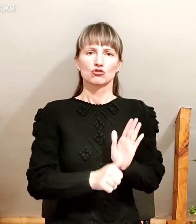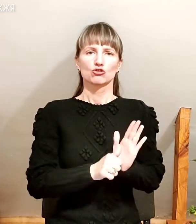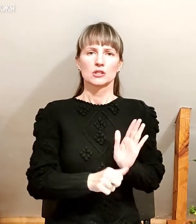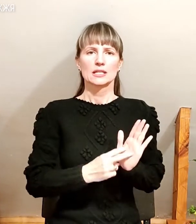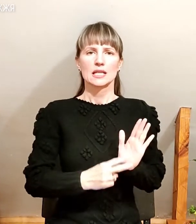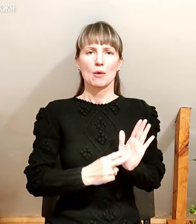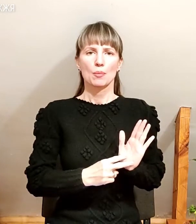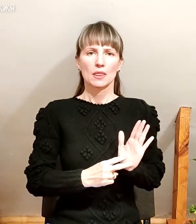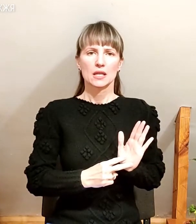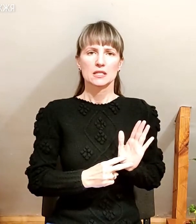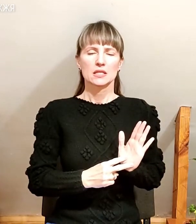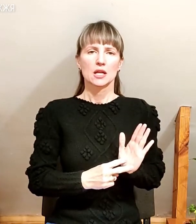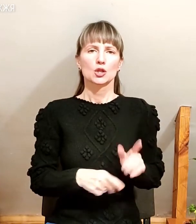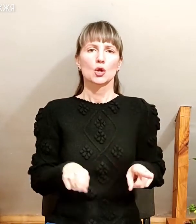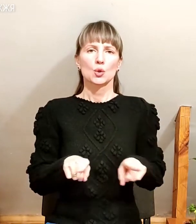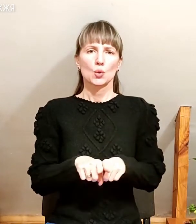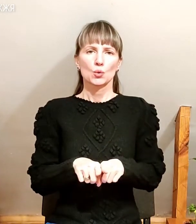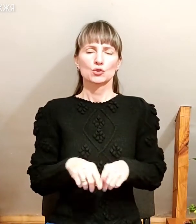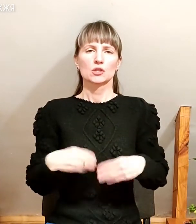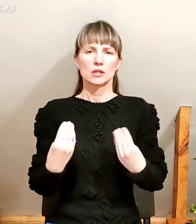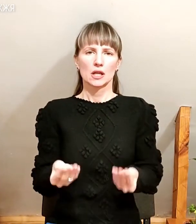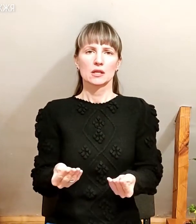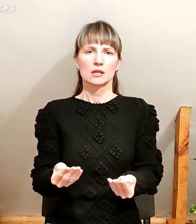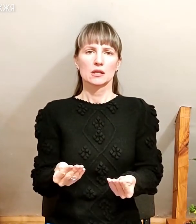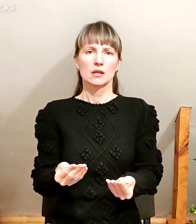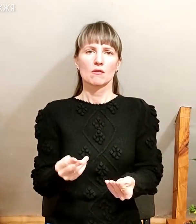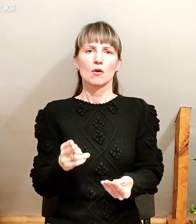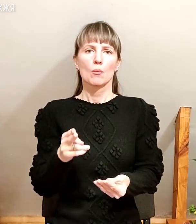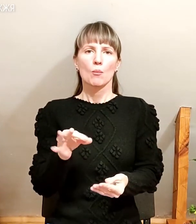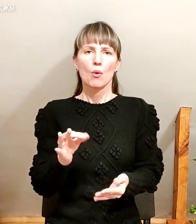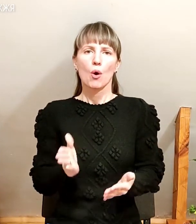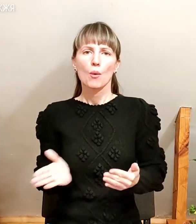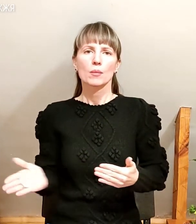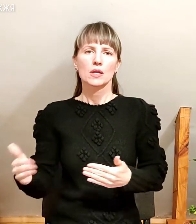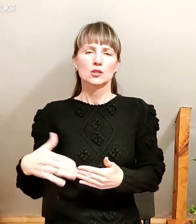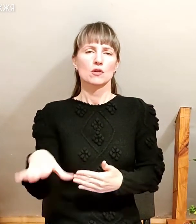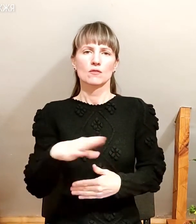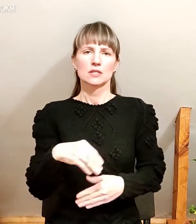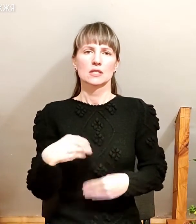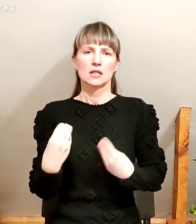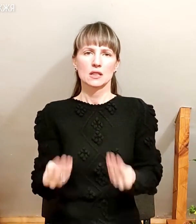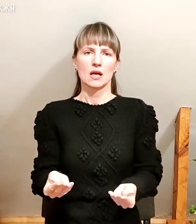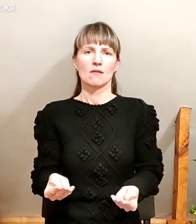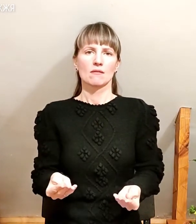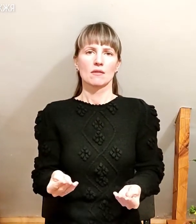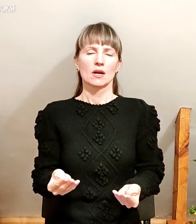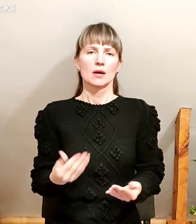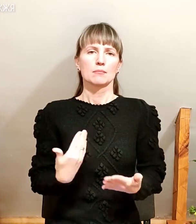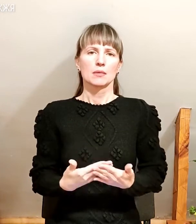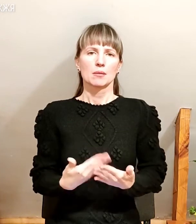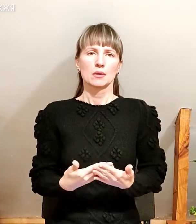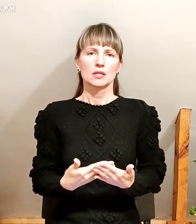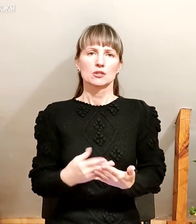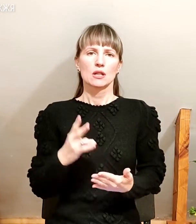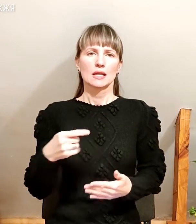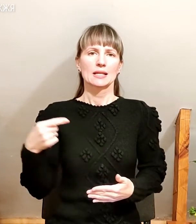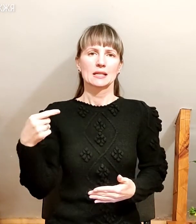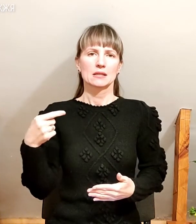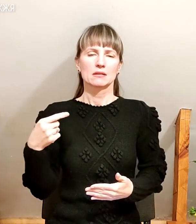1000 на 60-70, теж надав. По об'їзної, оце все дав, ну, приблизно на 1030-40.